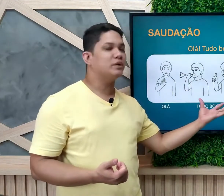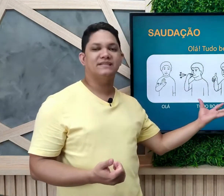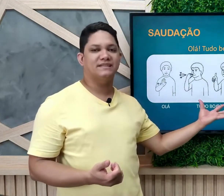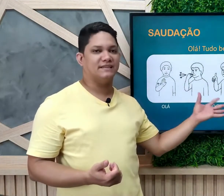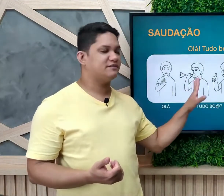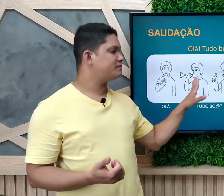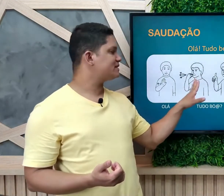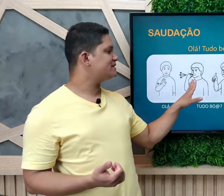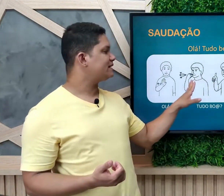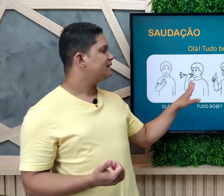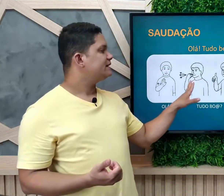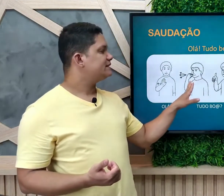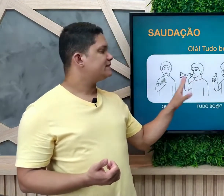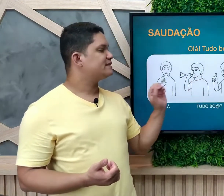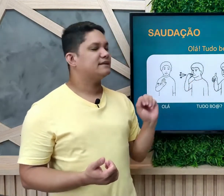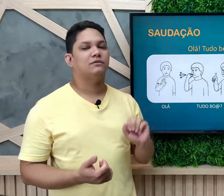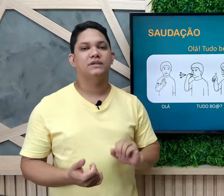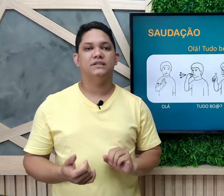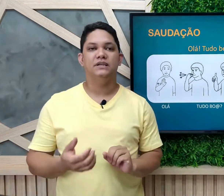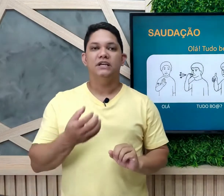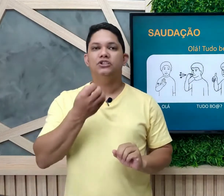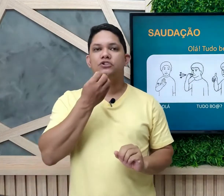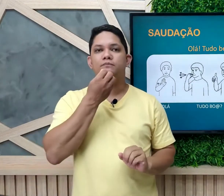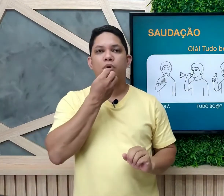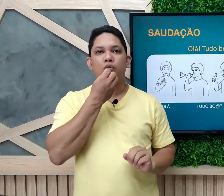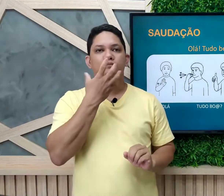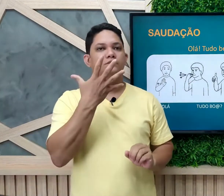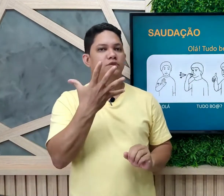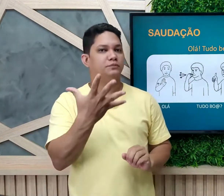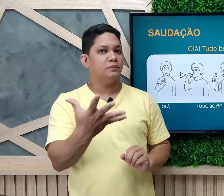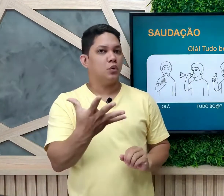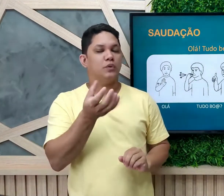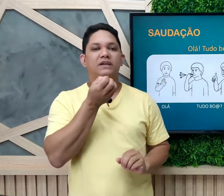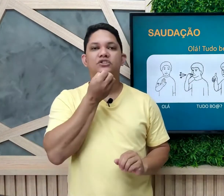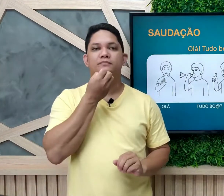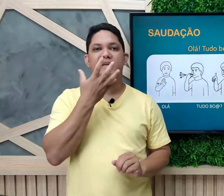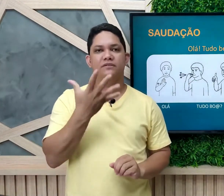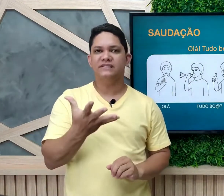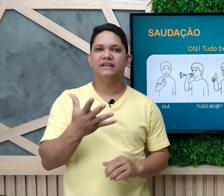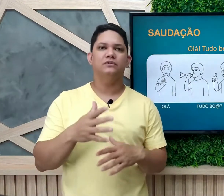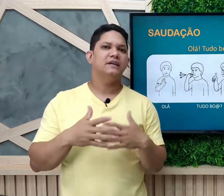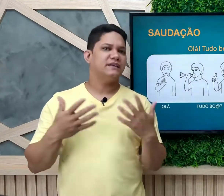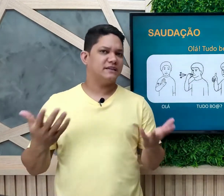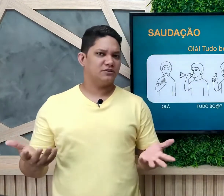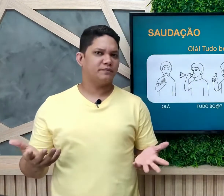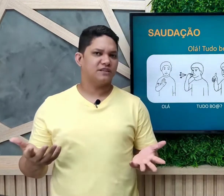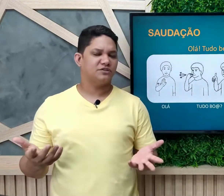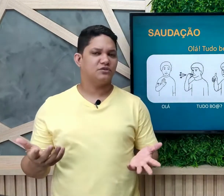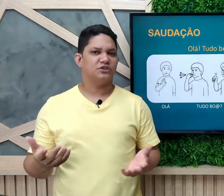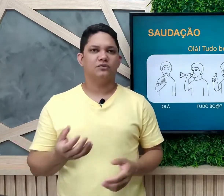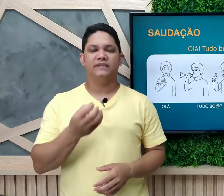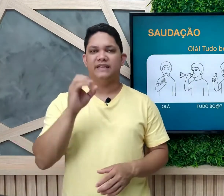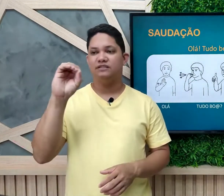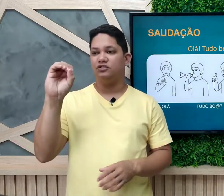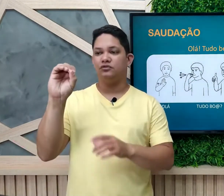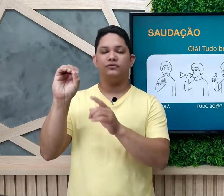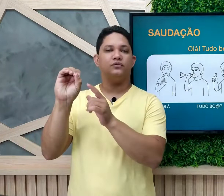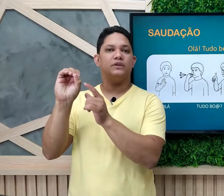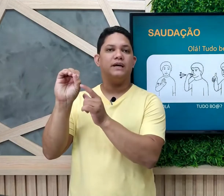dois sinais. A gente vai precisar desse sinal aqui de bom, de boa, de bem, que é um sinal que grande parte de nós já conhece. A gente configura